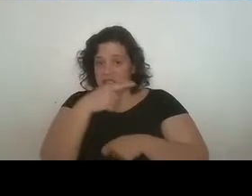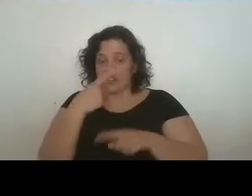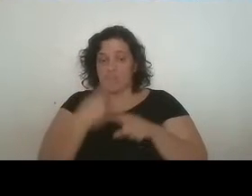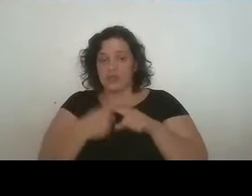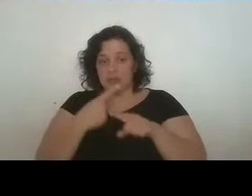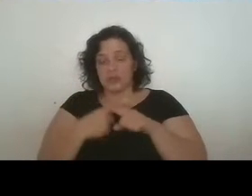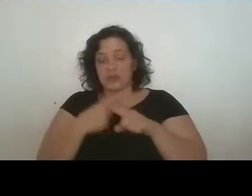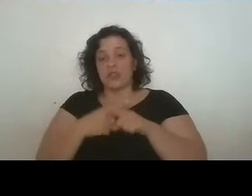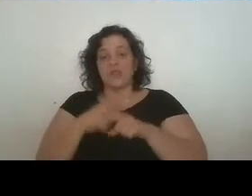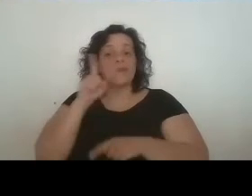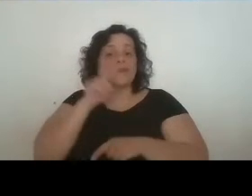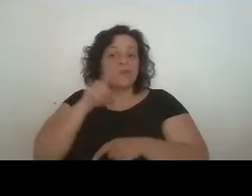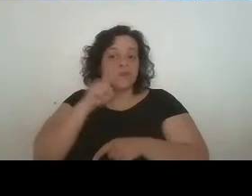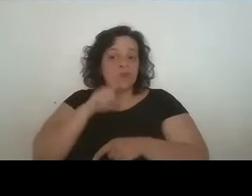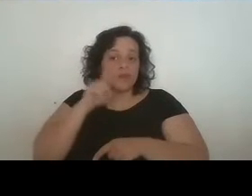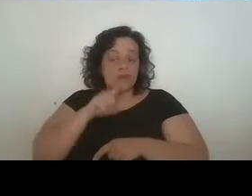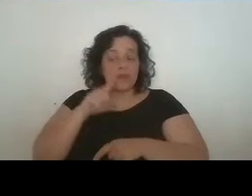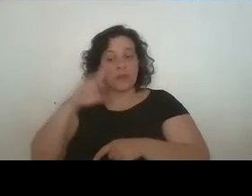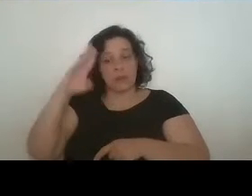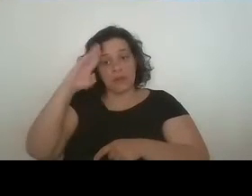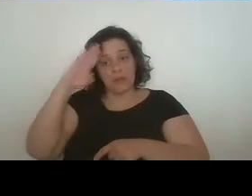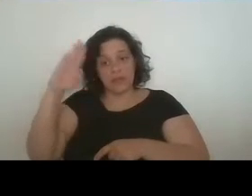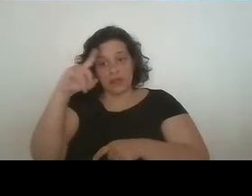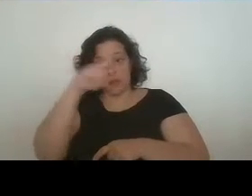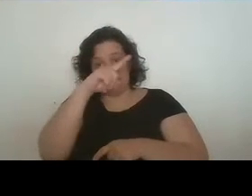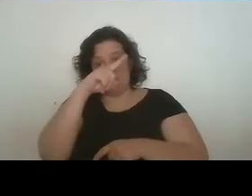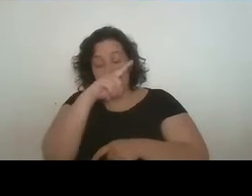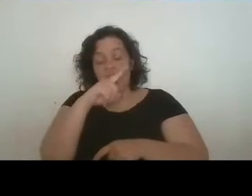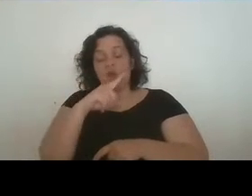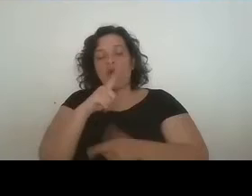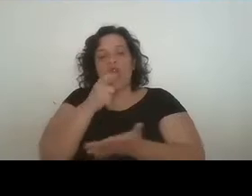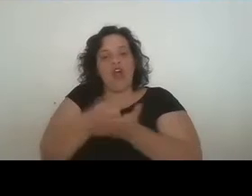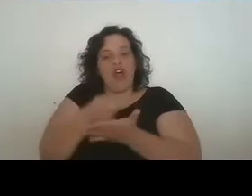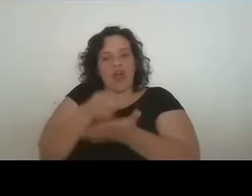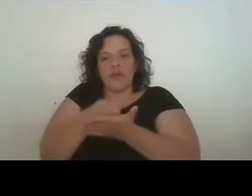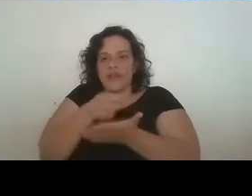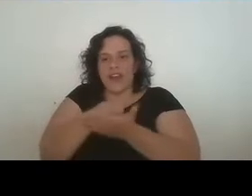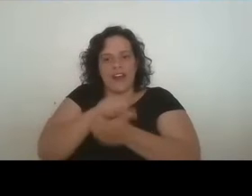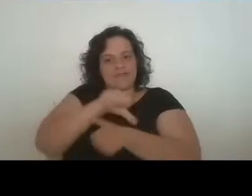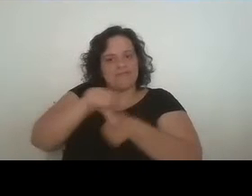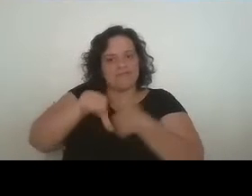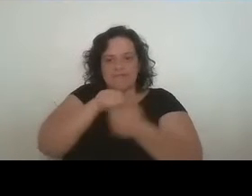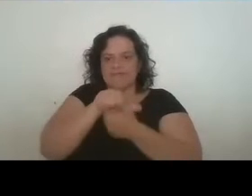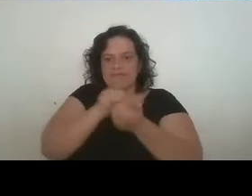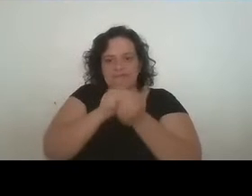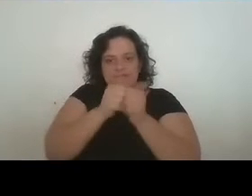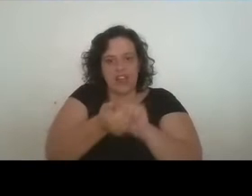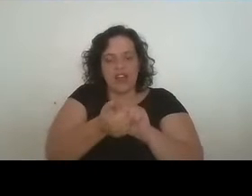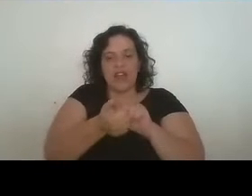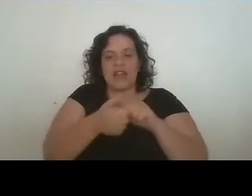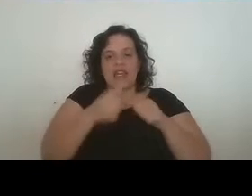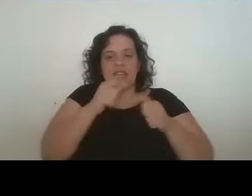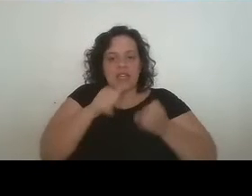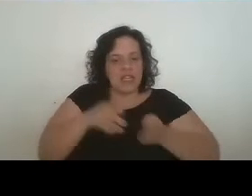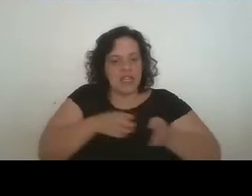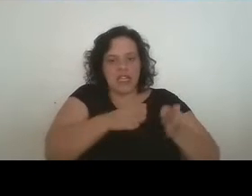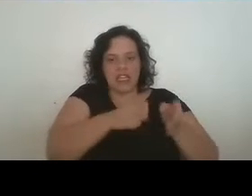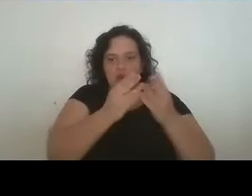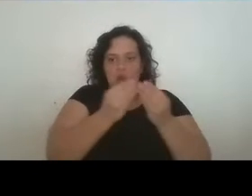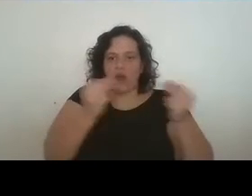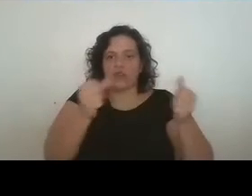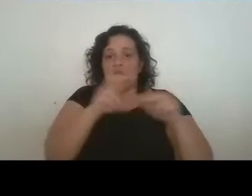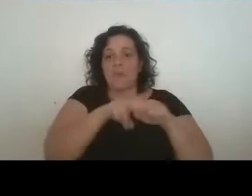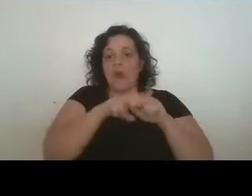Estados Unidos, em especial, eles foram obrigados a adequar a qualidade da água dos rios por força de uma legislação